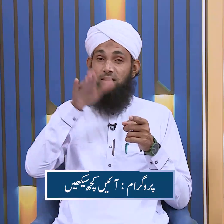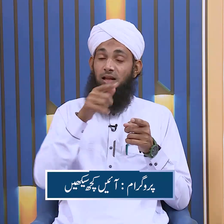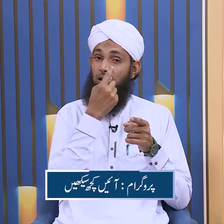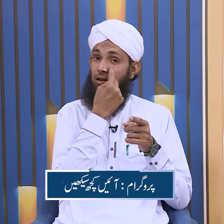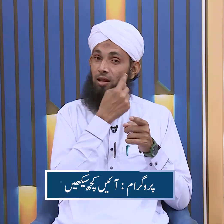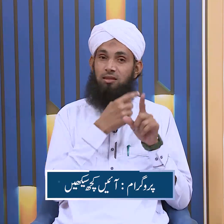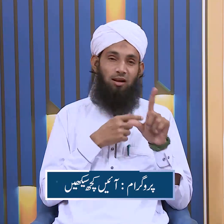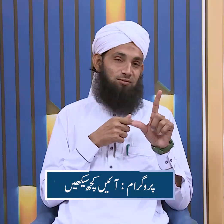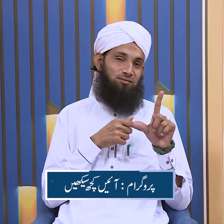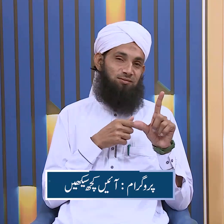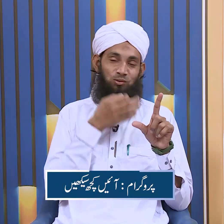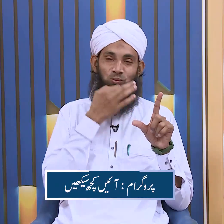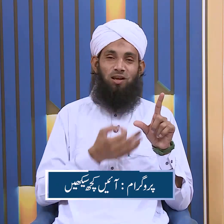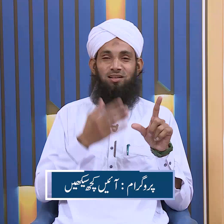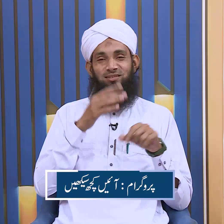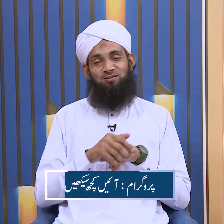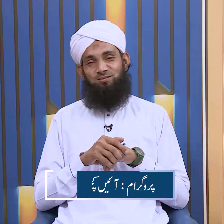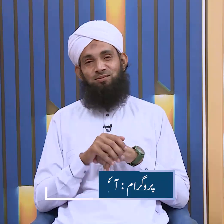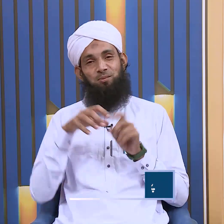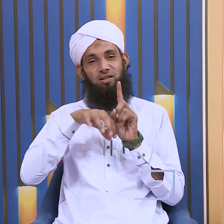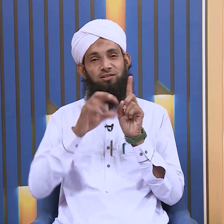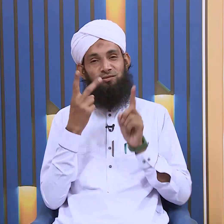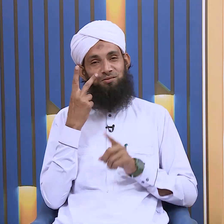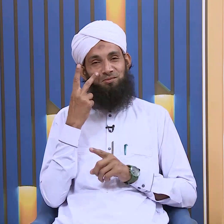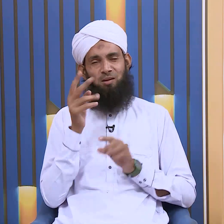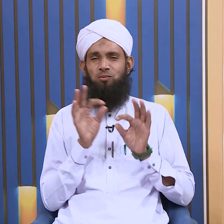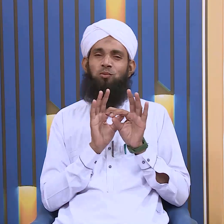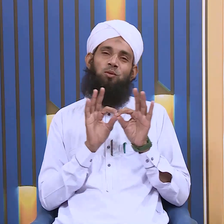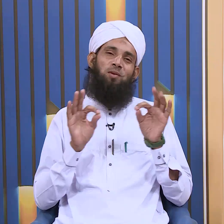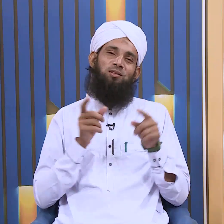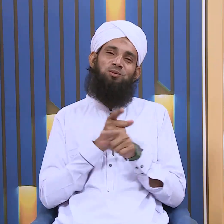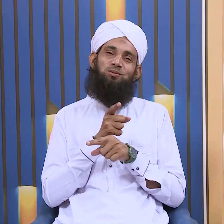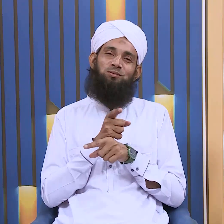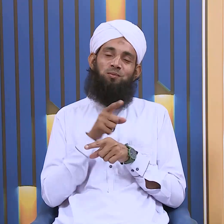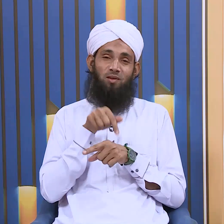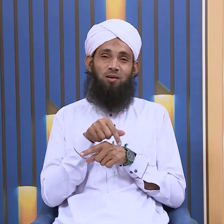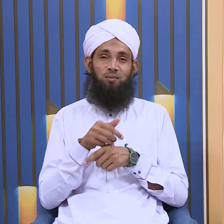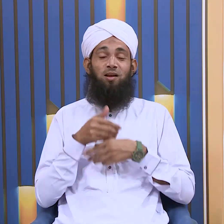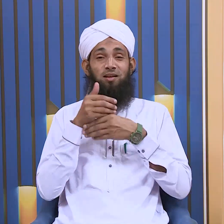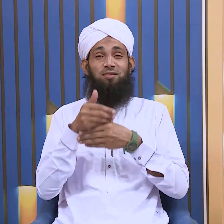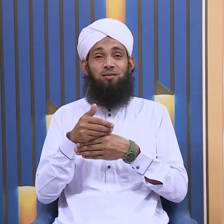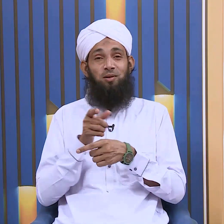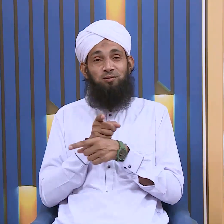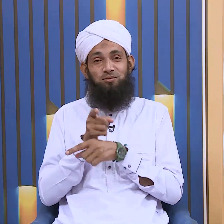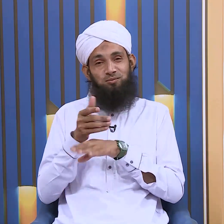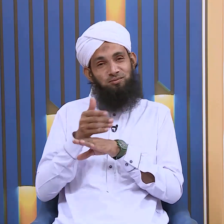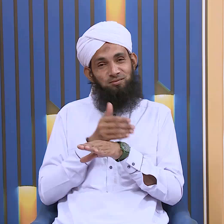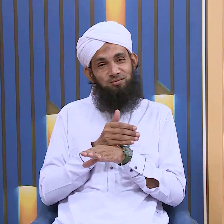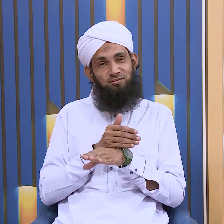لگائیں. سبحان اللہ. مدنی چینل کے ناظرین, یہاں ہمارا یہ سیگمنٹ ختم ہوا. اگلا سیگمنٹ شروع کرنے سے پہلے ہم یہاں پر جو حاضرین